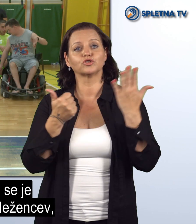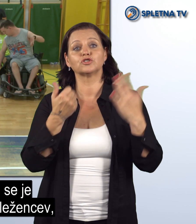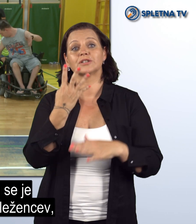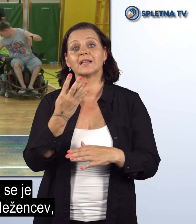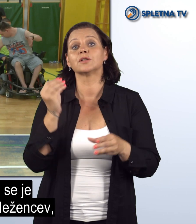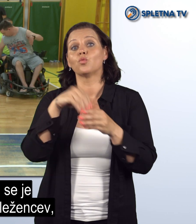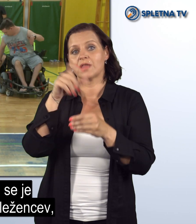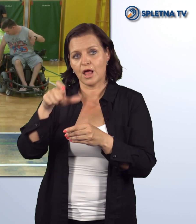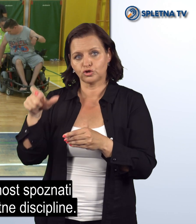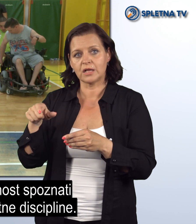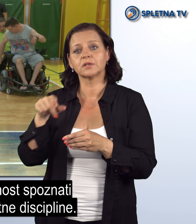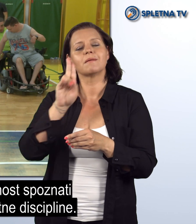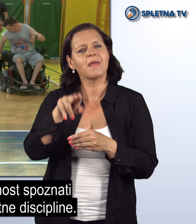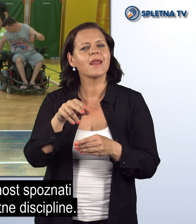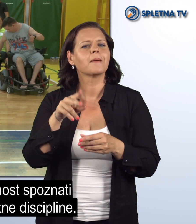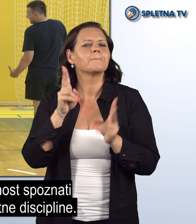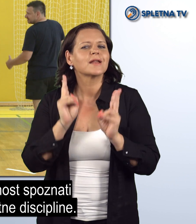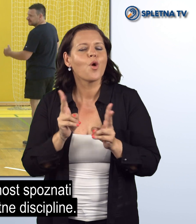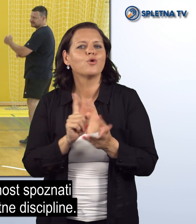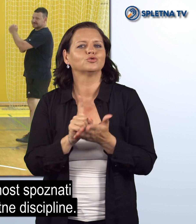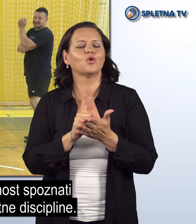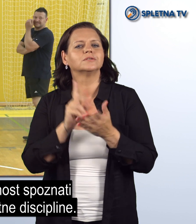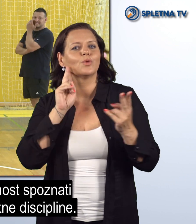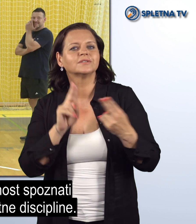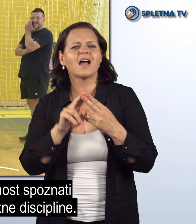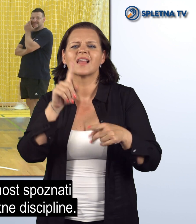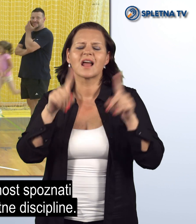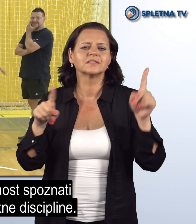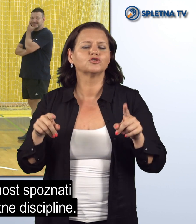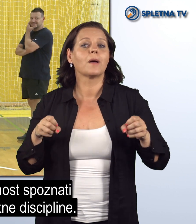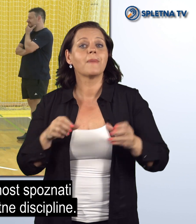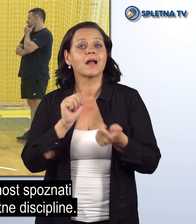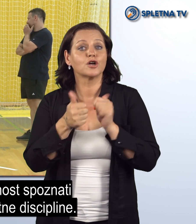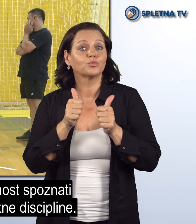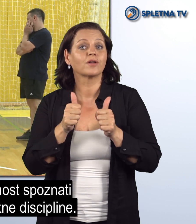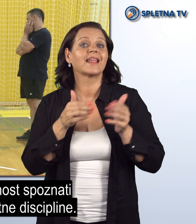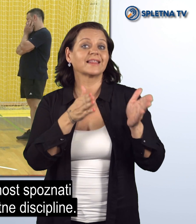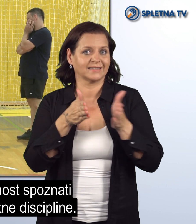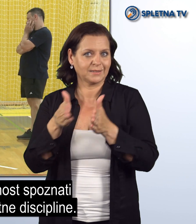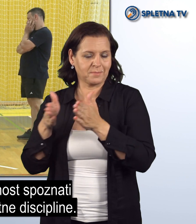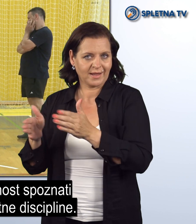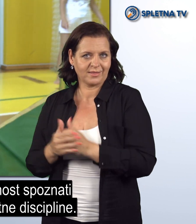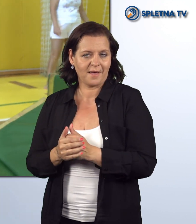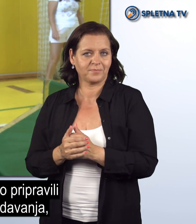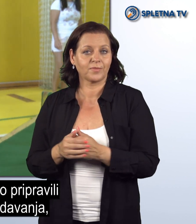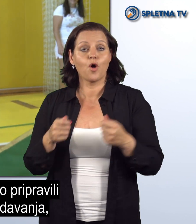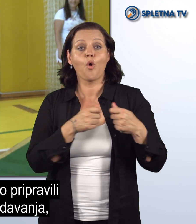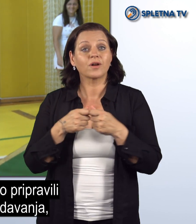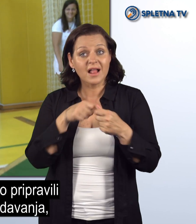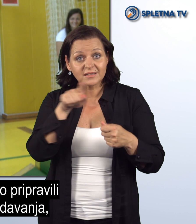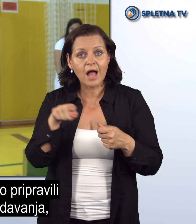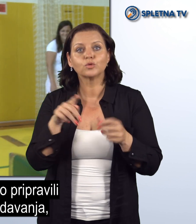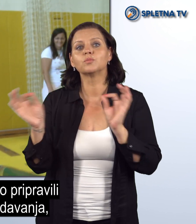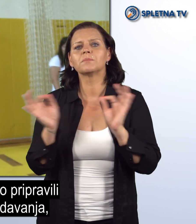46 udeležencev, ki so imeli priložnost spoznati različne parašportne discipline. Organizatorji